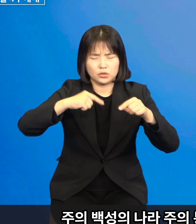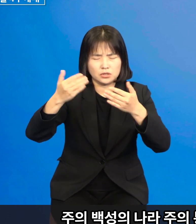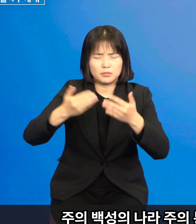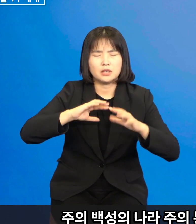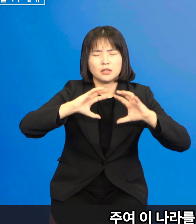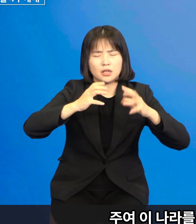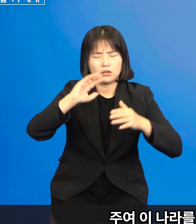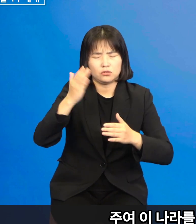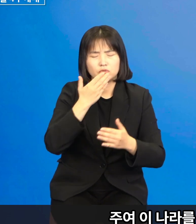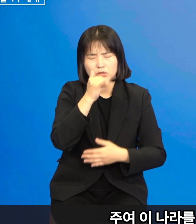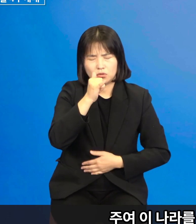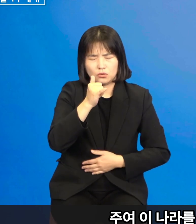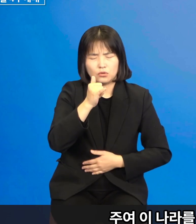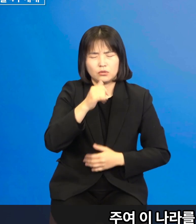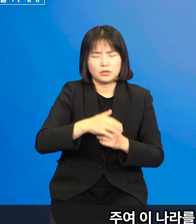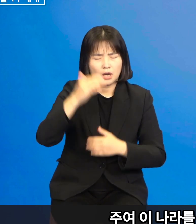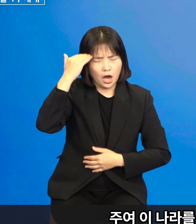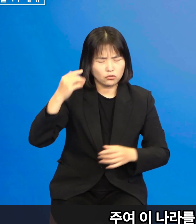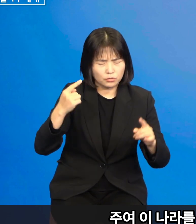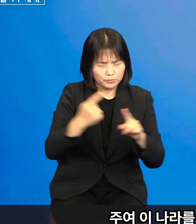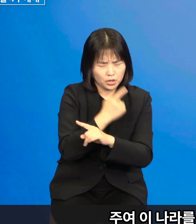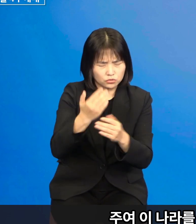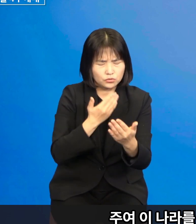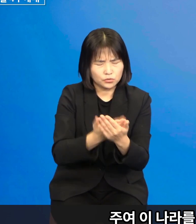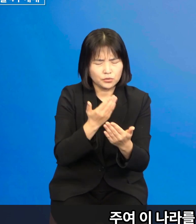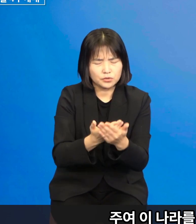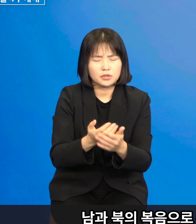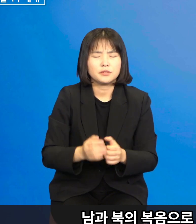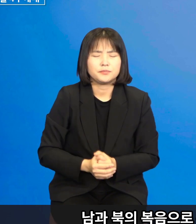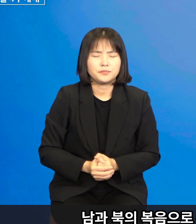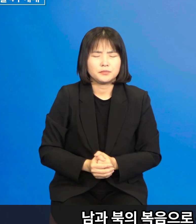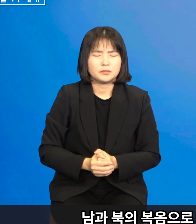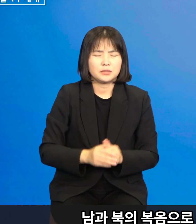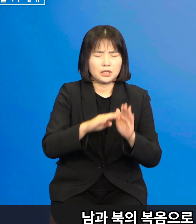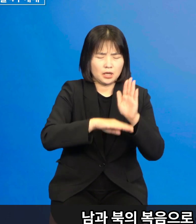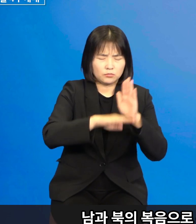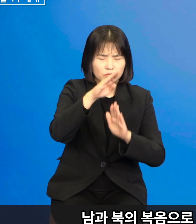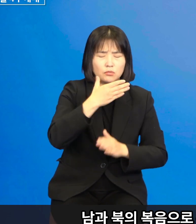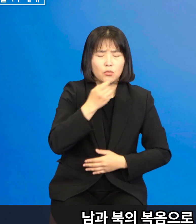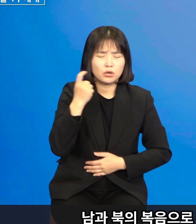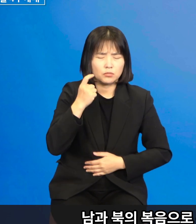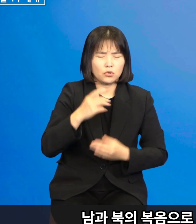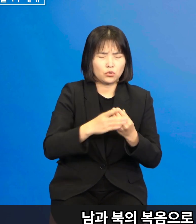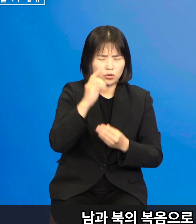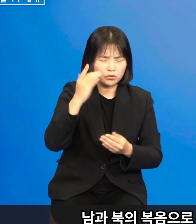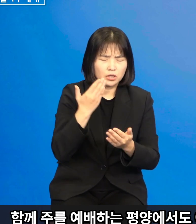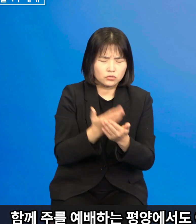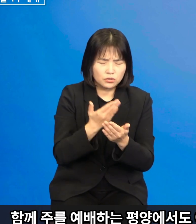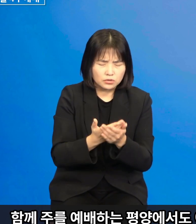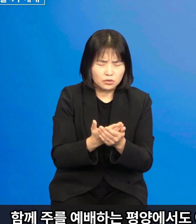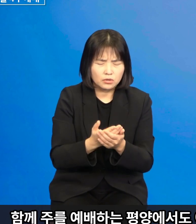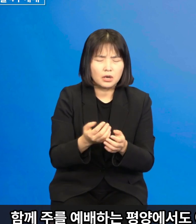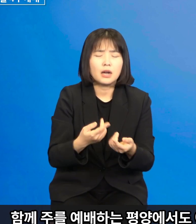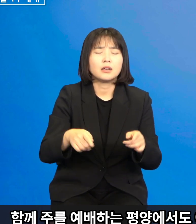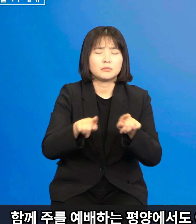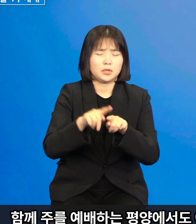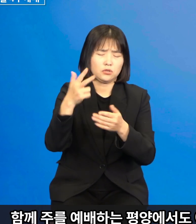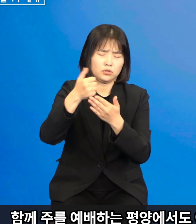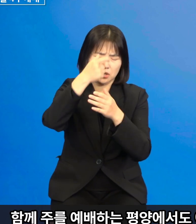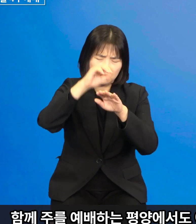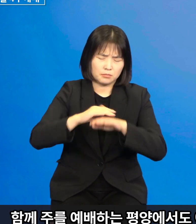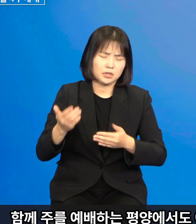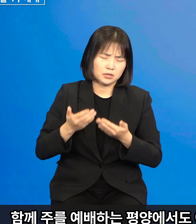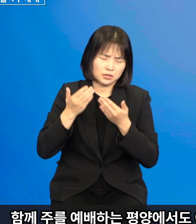될 수 있도록 주여 이 나라를 변화시켜 주시옵소서. 남과 북의 복음으로 통일되게 하여 주셔서 함께 주를